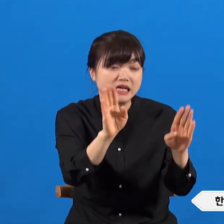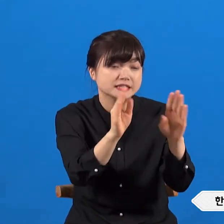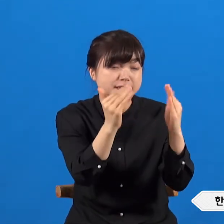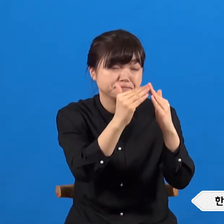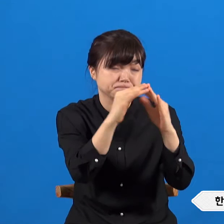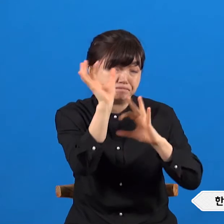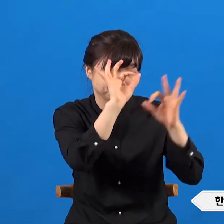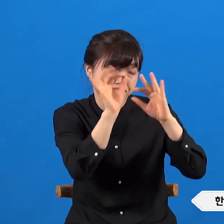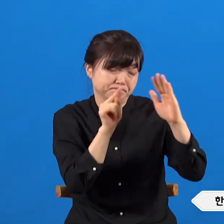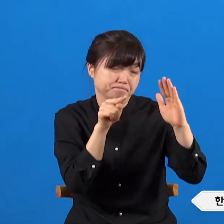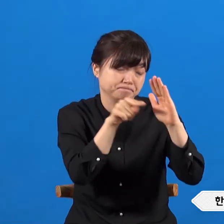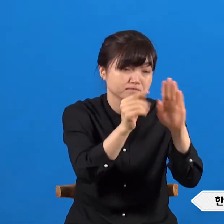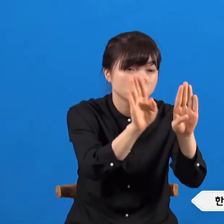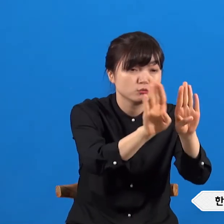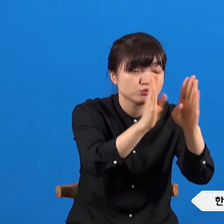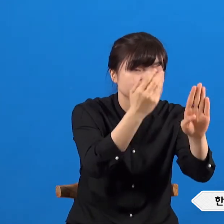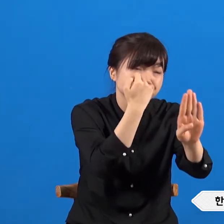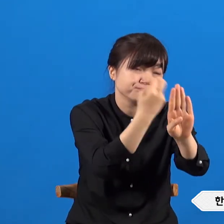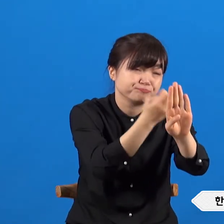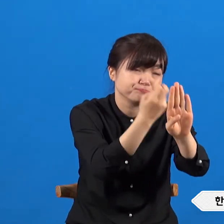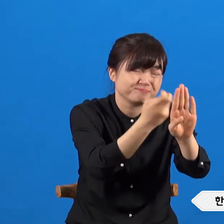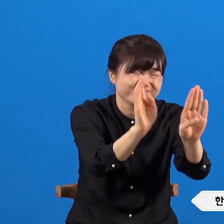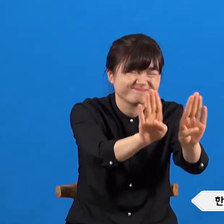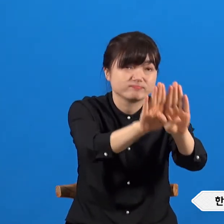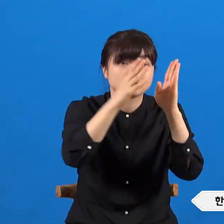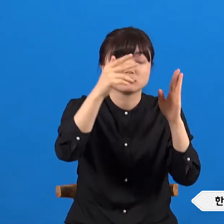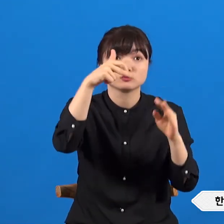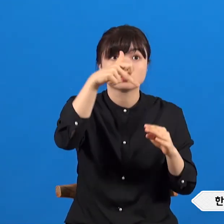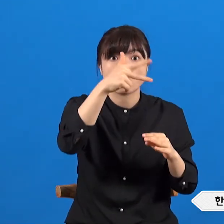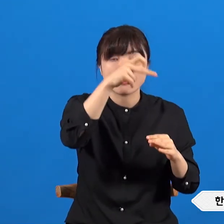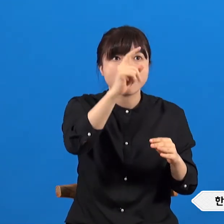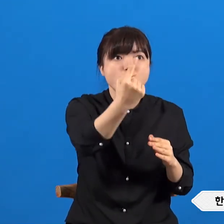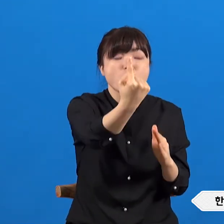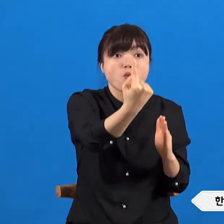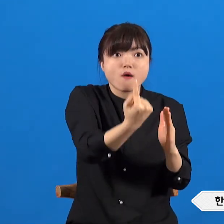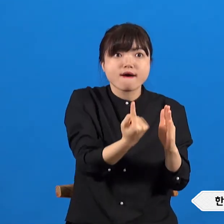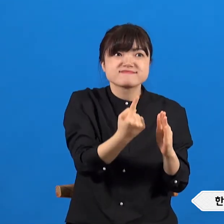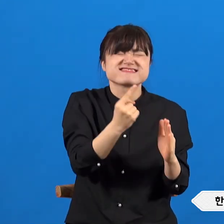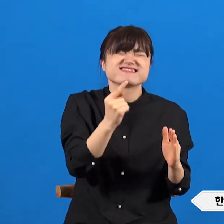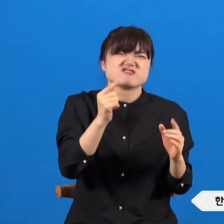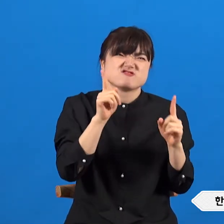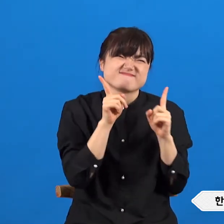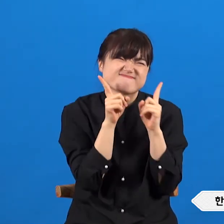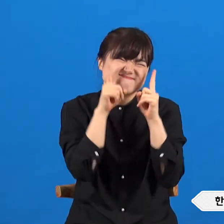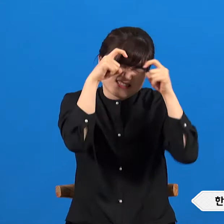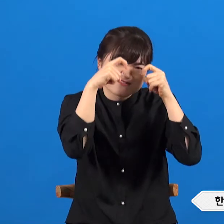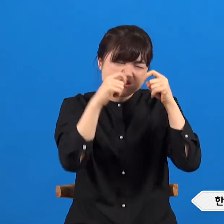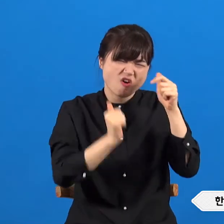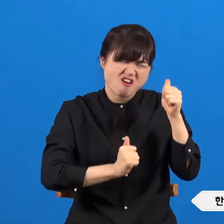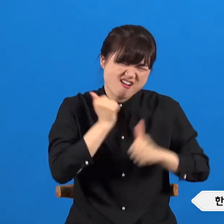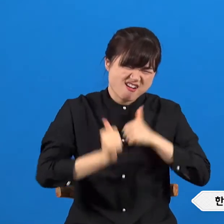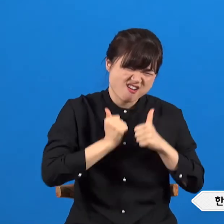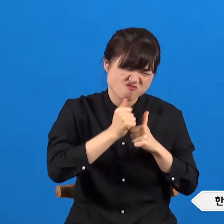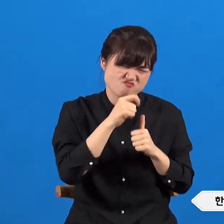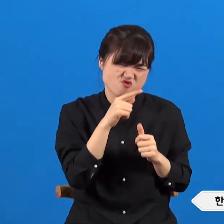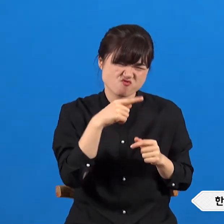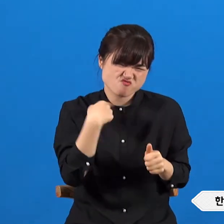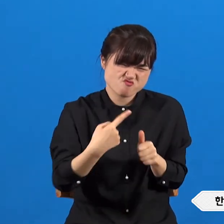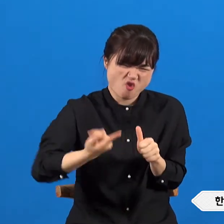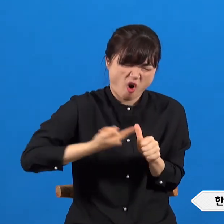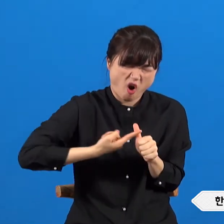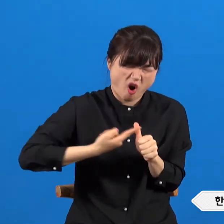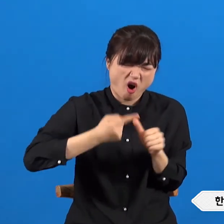두드렸습니다. 조카가 문을 벌컥 열고 나오더니 대뜸 험한 욕설부터 퍼붓는 것이